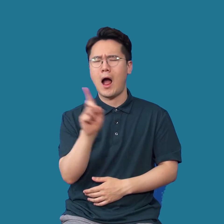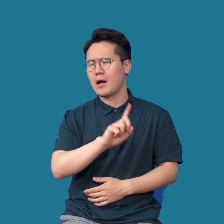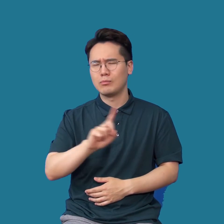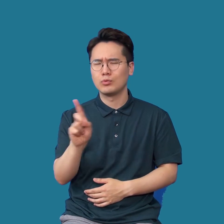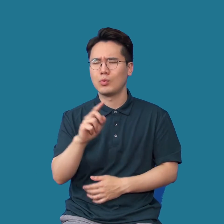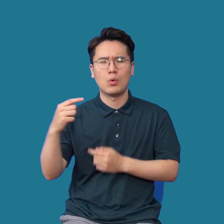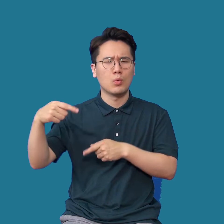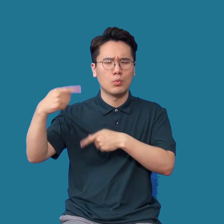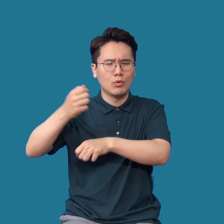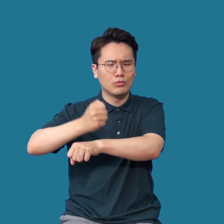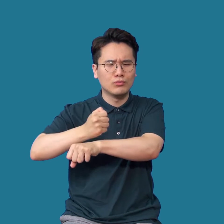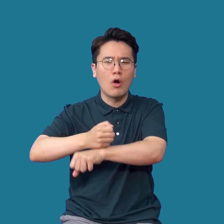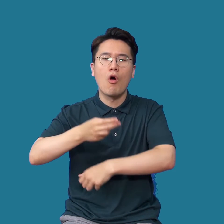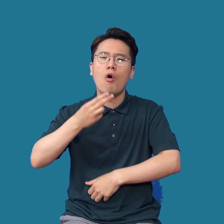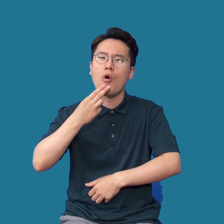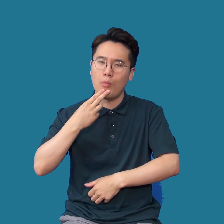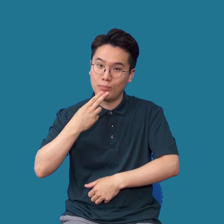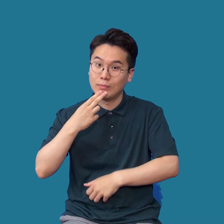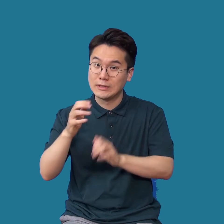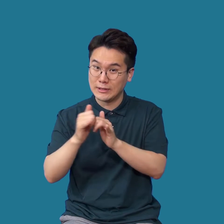오직 믿음으로 받는 것입니다.